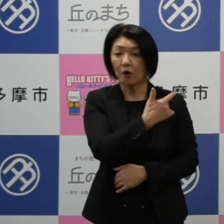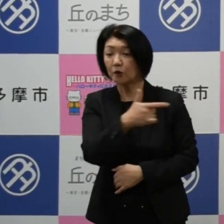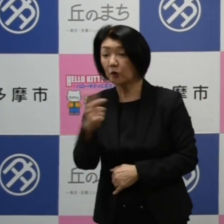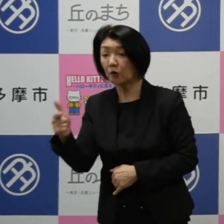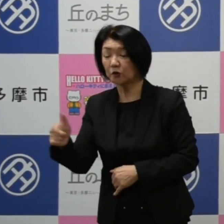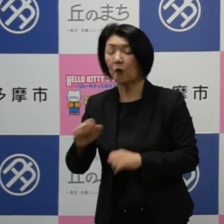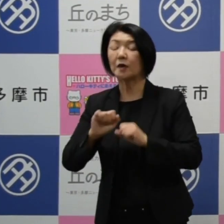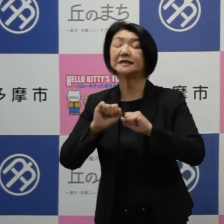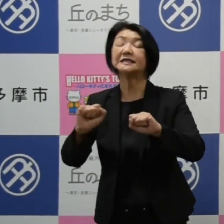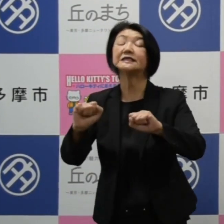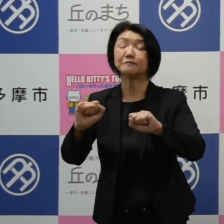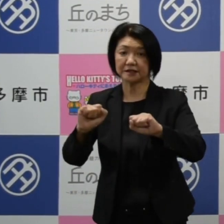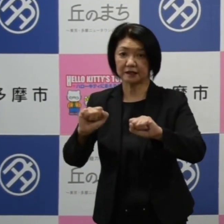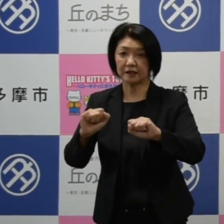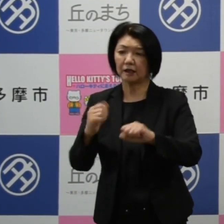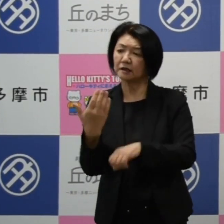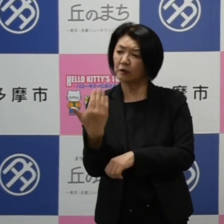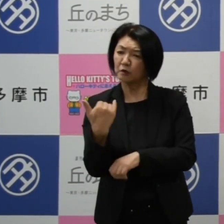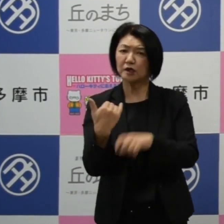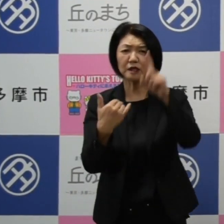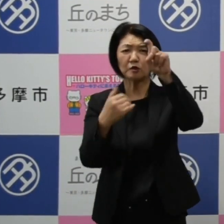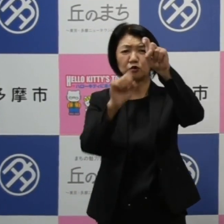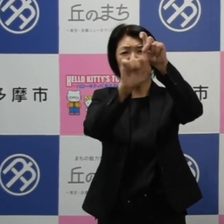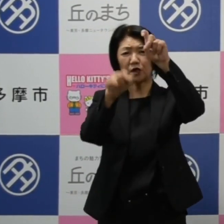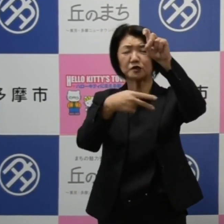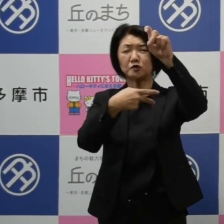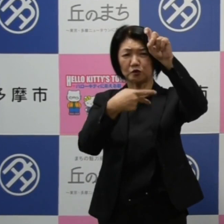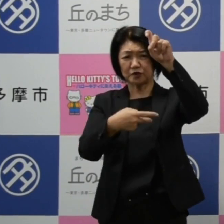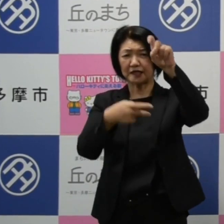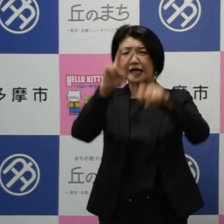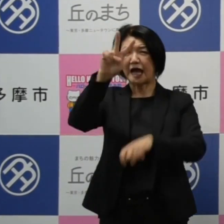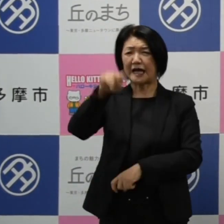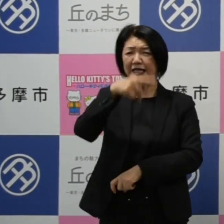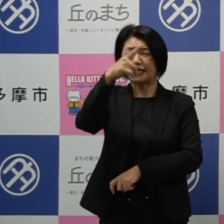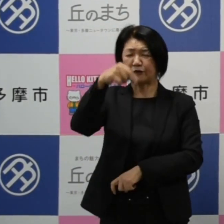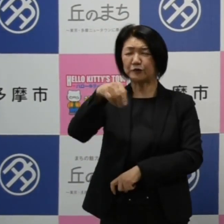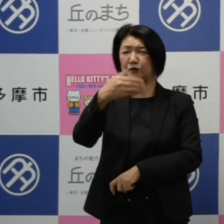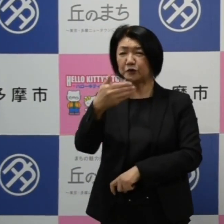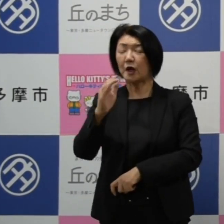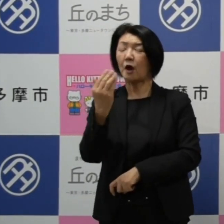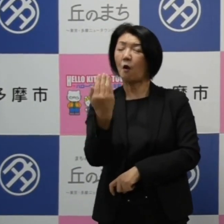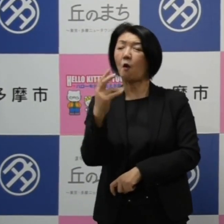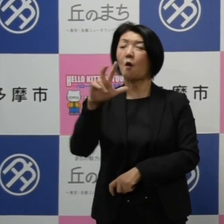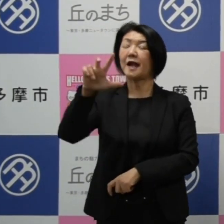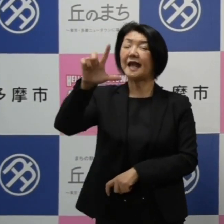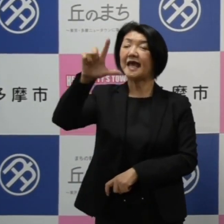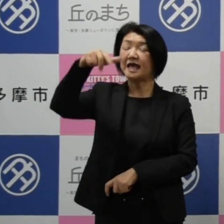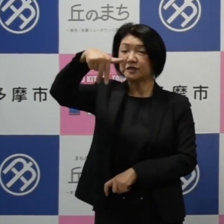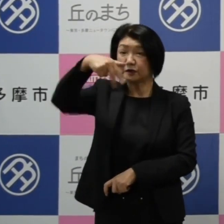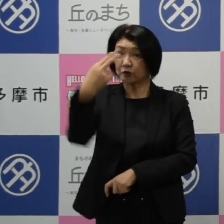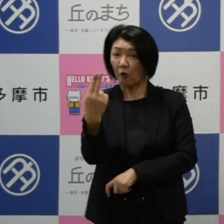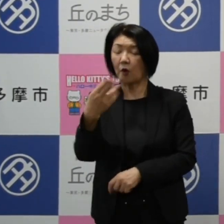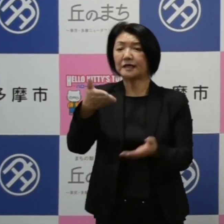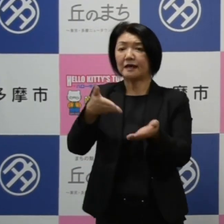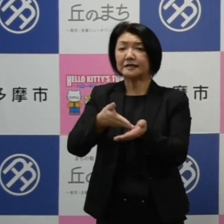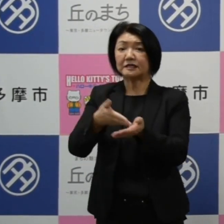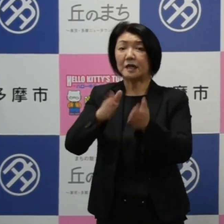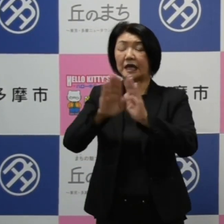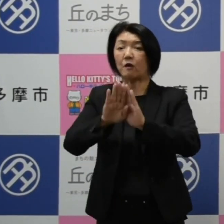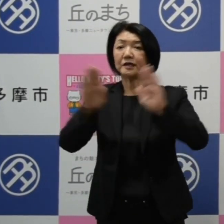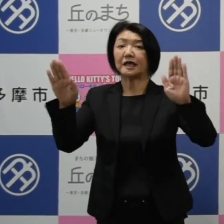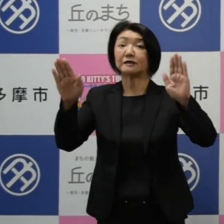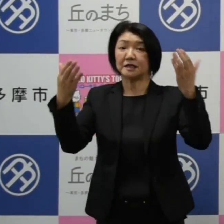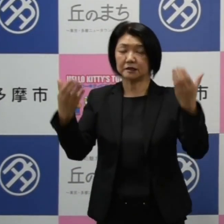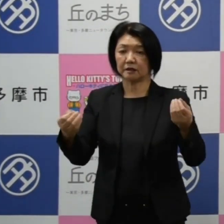し、去る10月2日にもリンクフォレストで説明会を行いましたが、知らなか